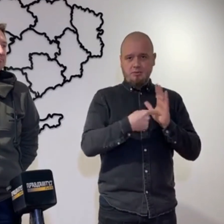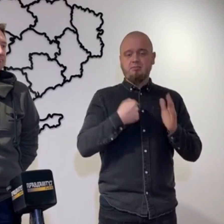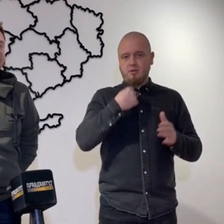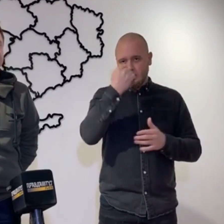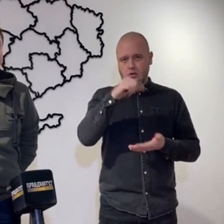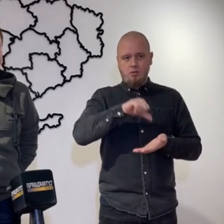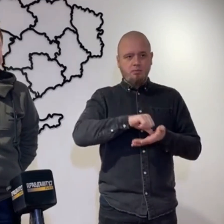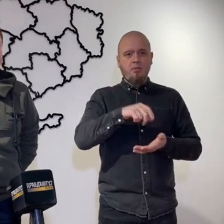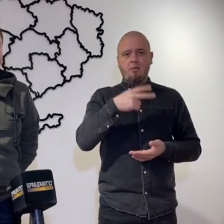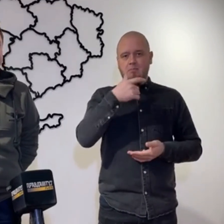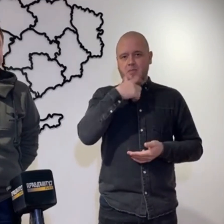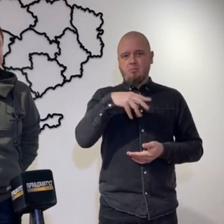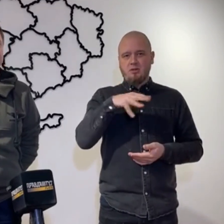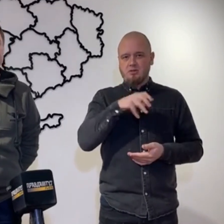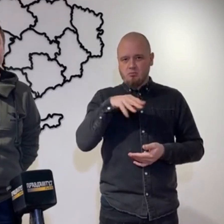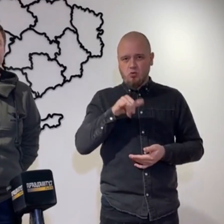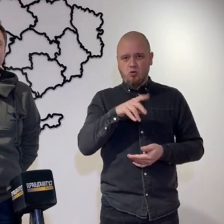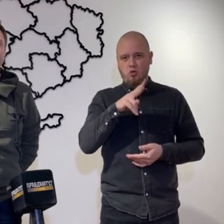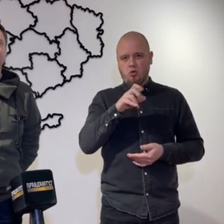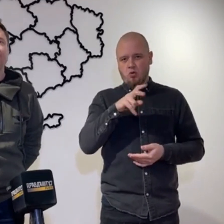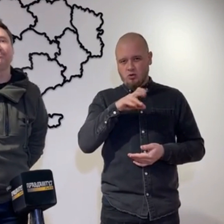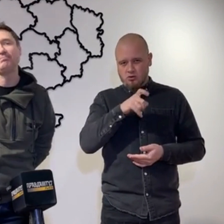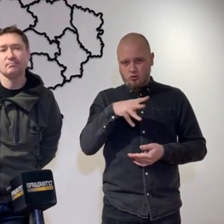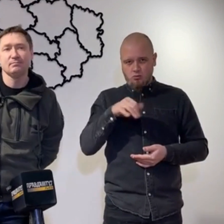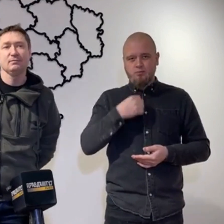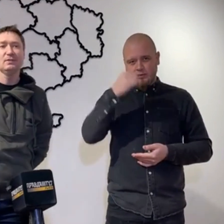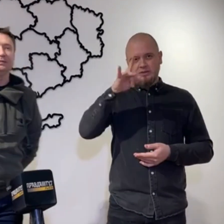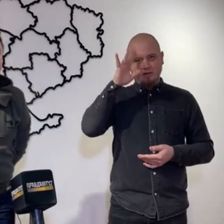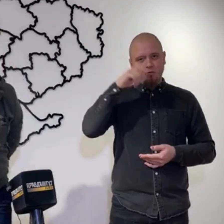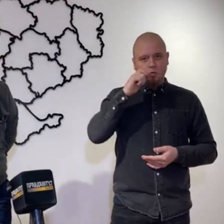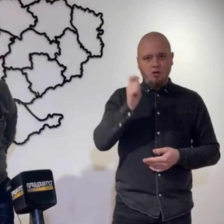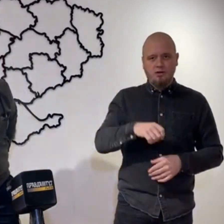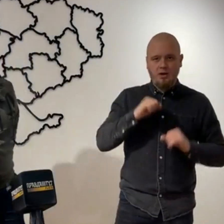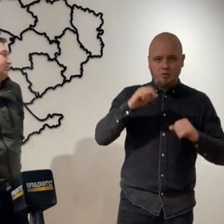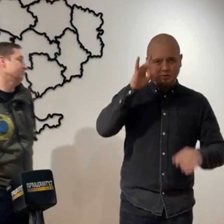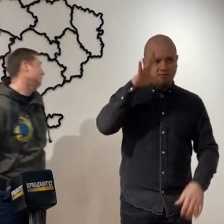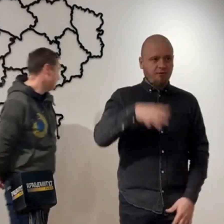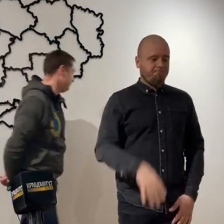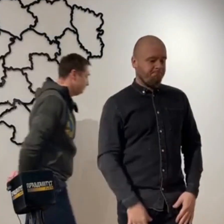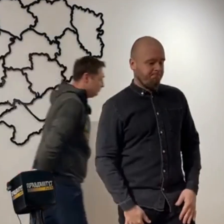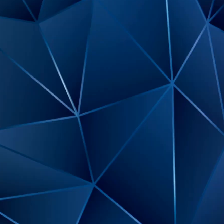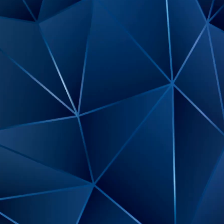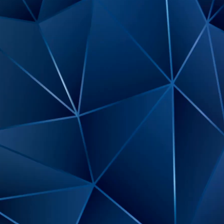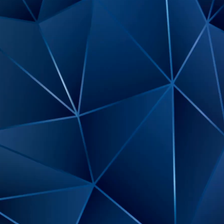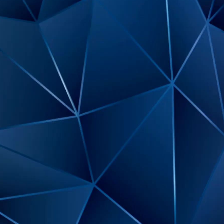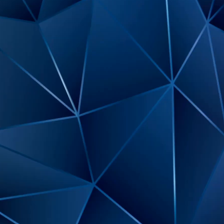тоді ми дякуємо Максиму Ходицькому, дякуємо вам за медійну активність. Слава Україні! Героям слава!